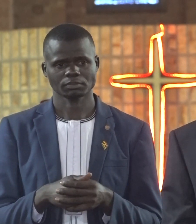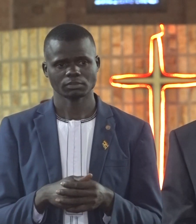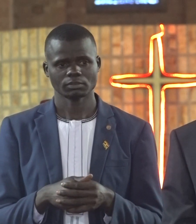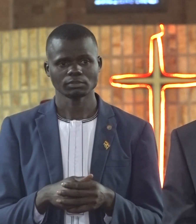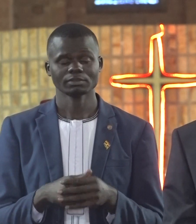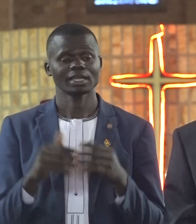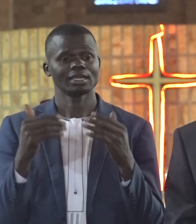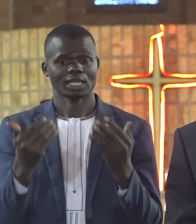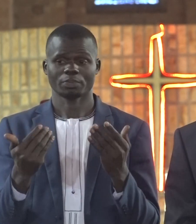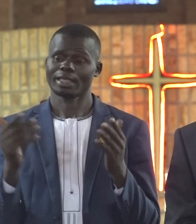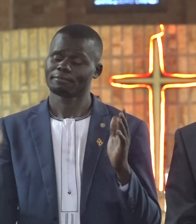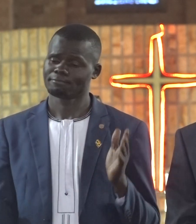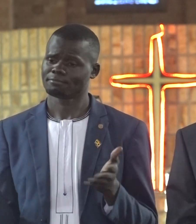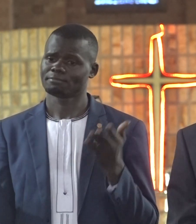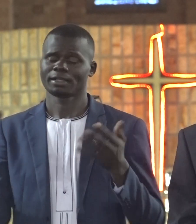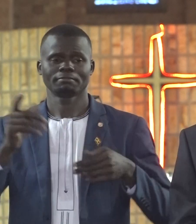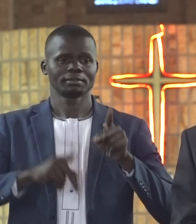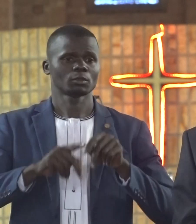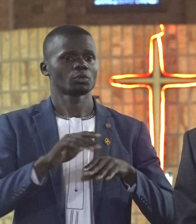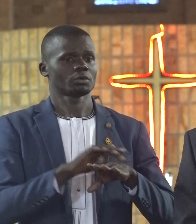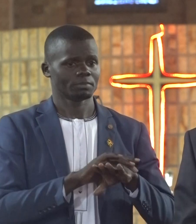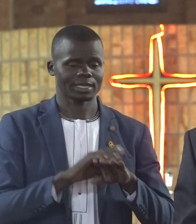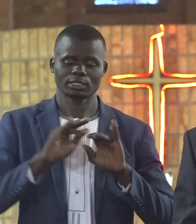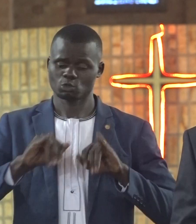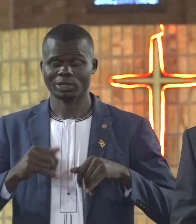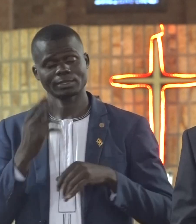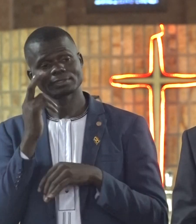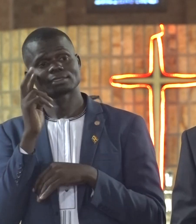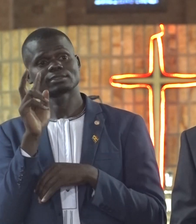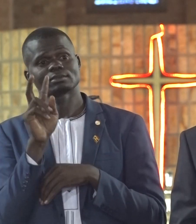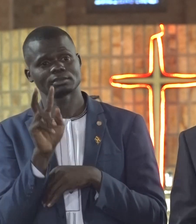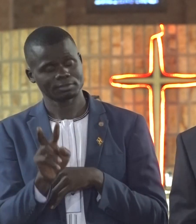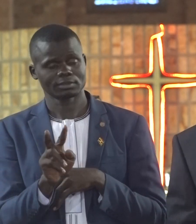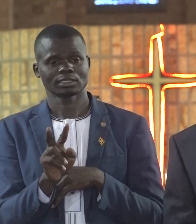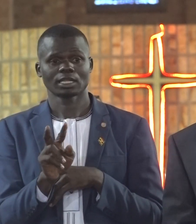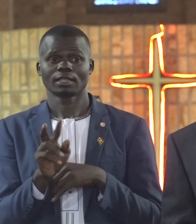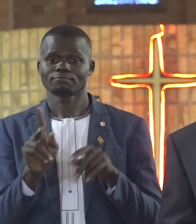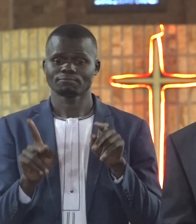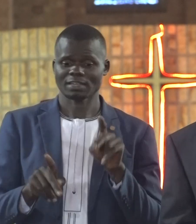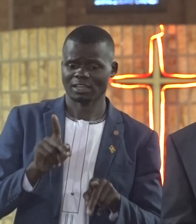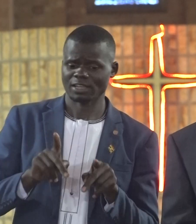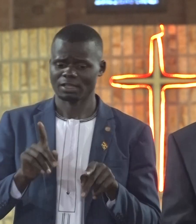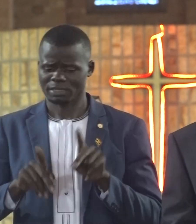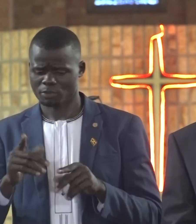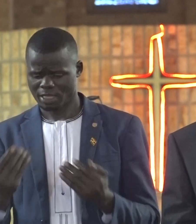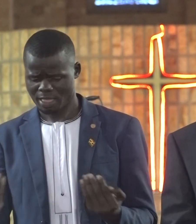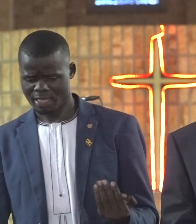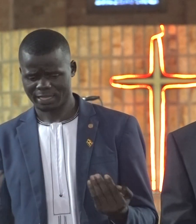Bwentyo nkoowoola Obuganda okutunula enkaliriza ng'abaana wano abato bwe